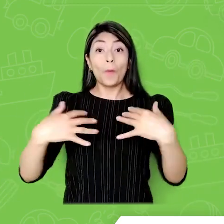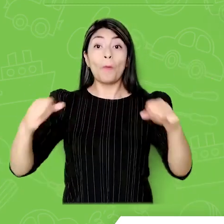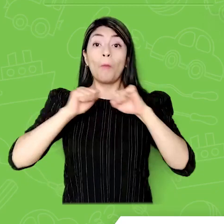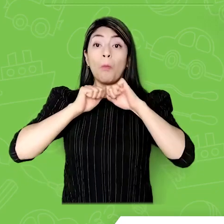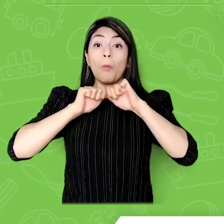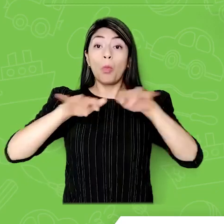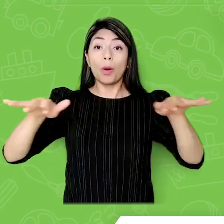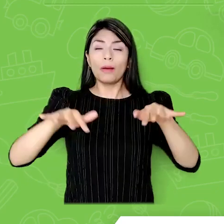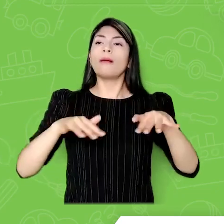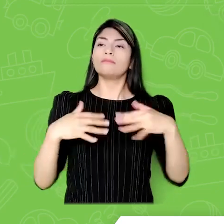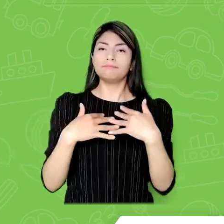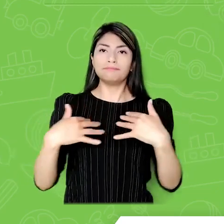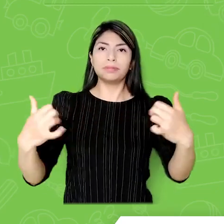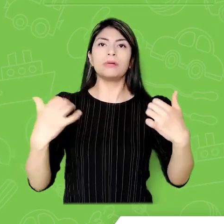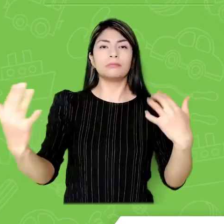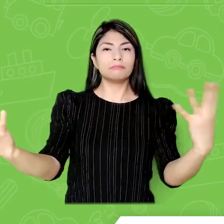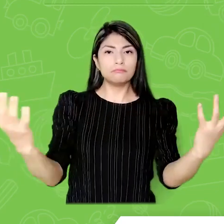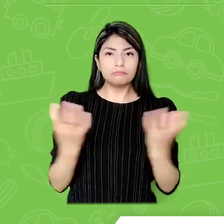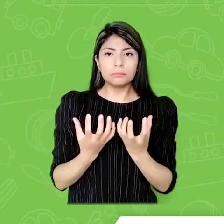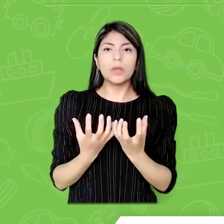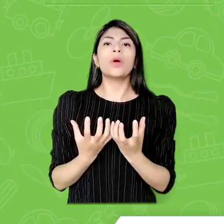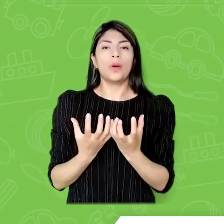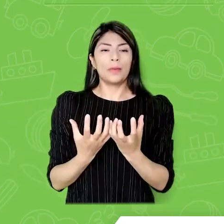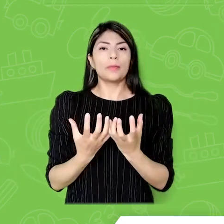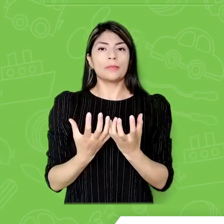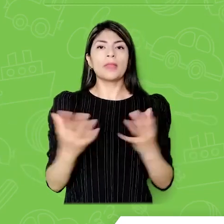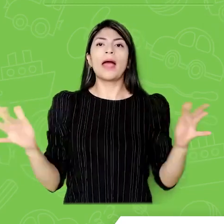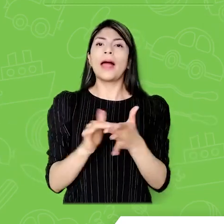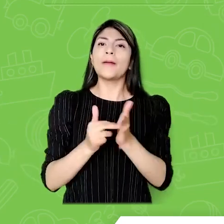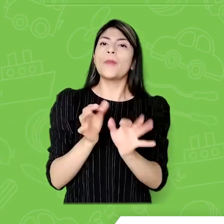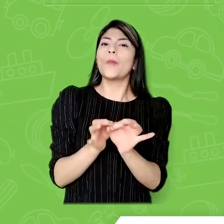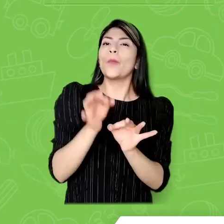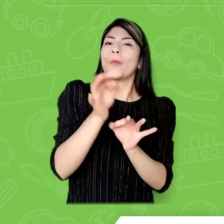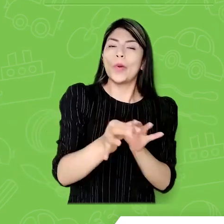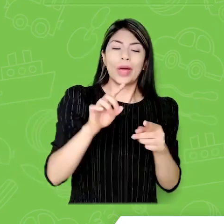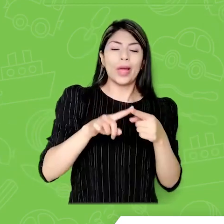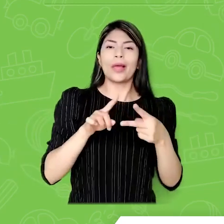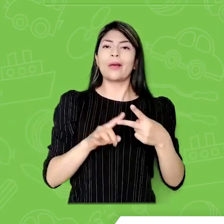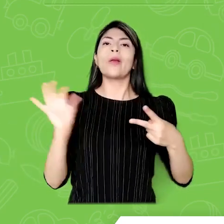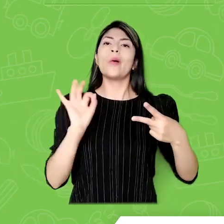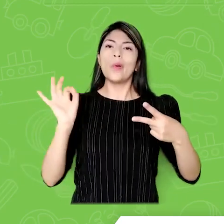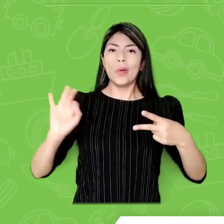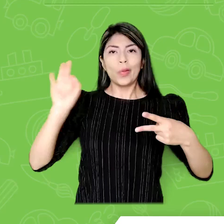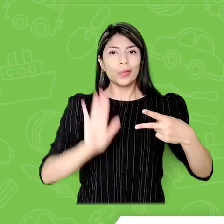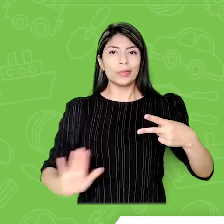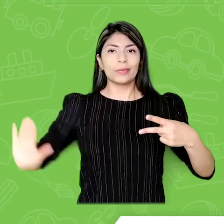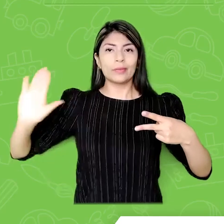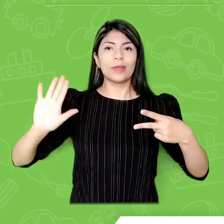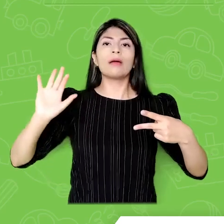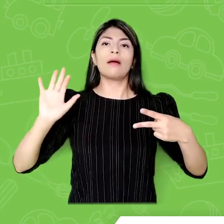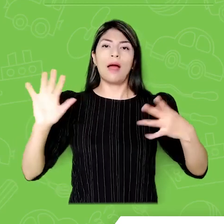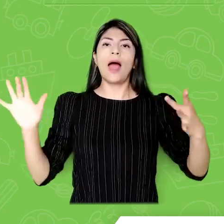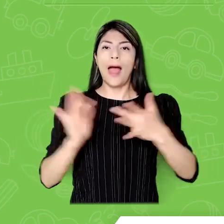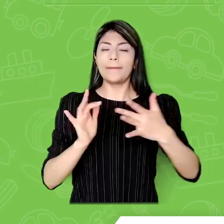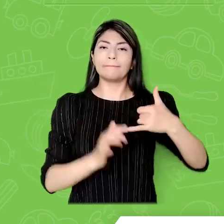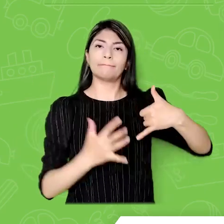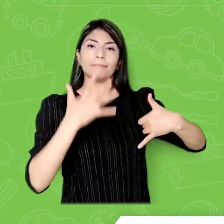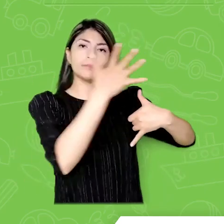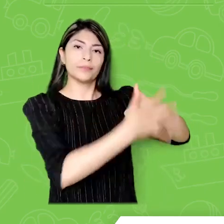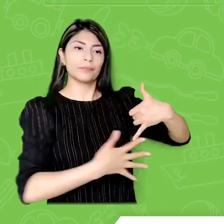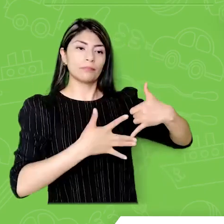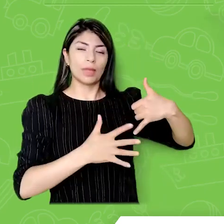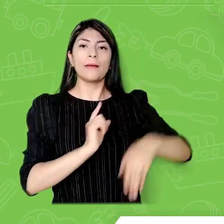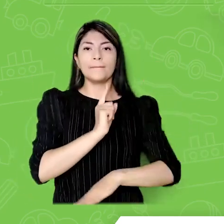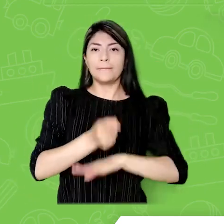en la jurisdicción de un municipio, departamento o a nivel nacional. Finalmente, el numeral 5 del